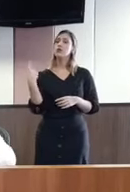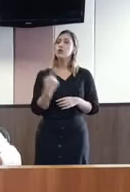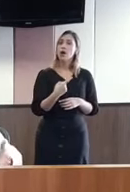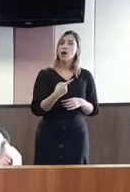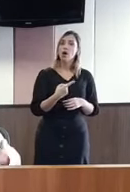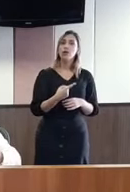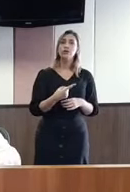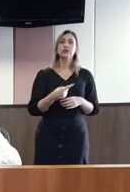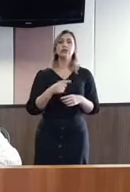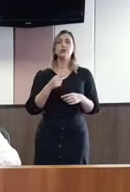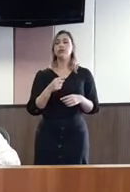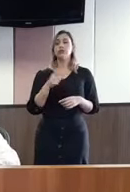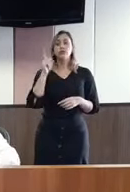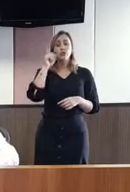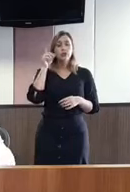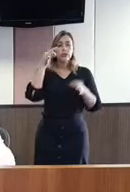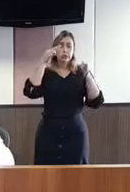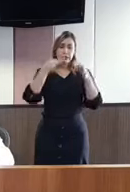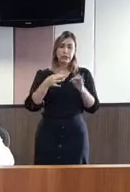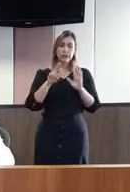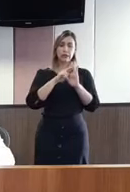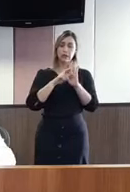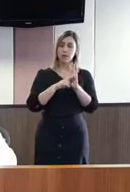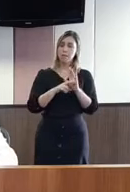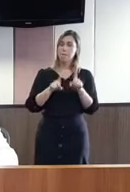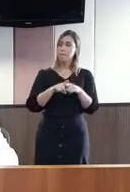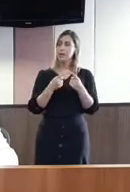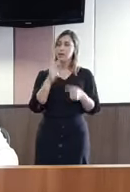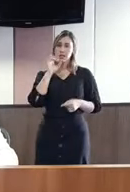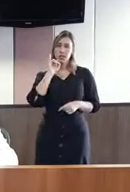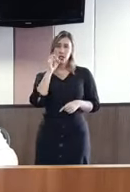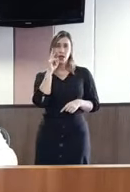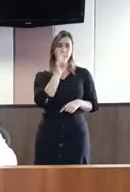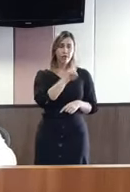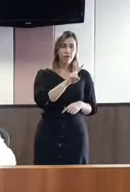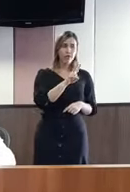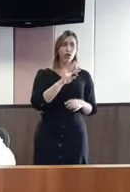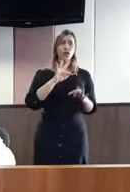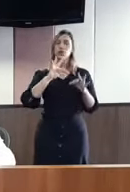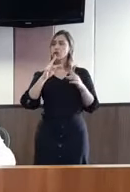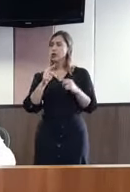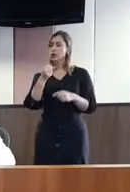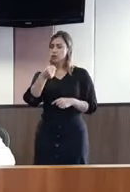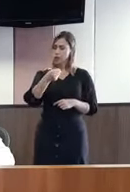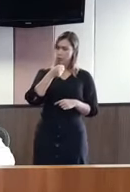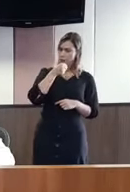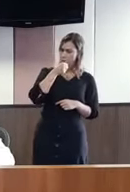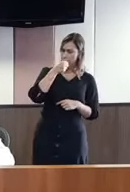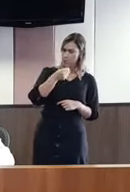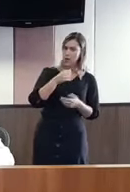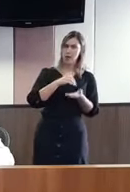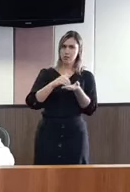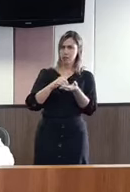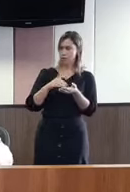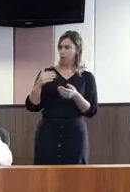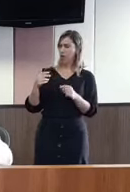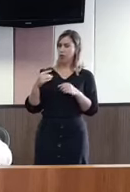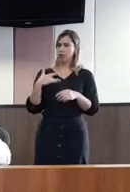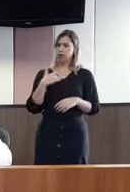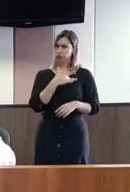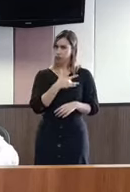é gigante, ficaria aqui horas falando, mas se você olhar todas as entrevistas do secretário Gilberto, não falando, faz parte aí